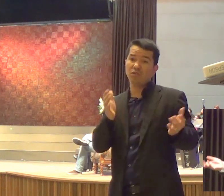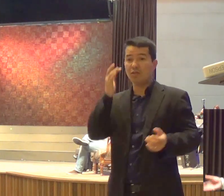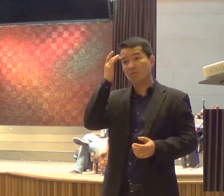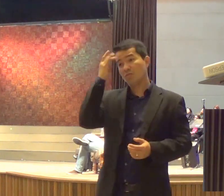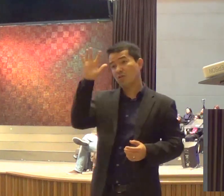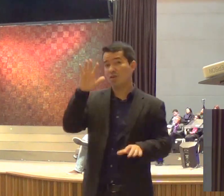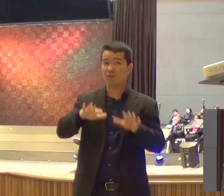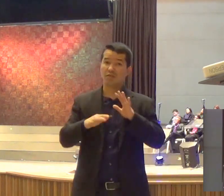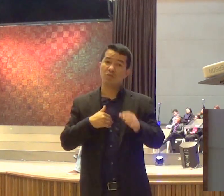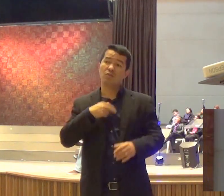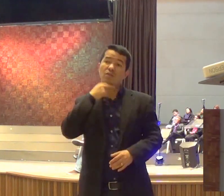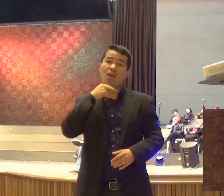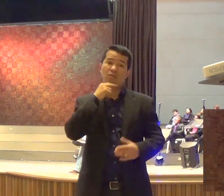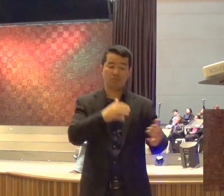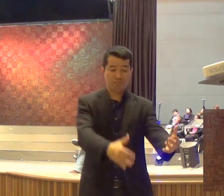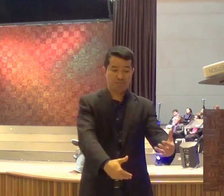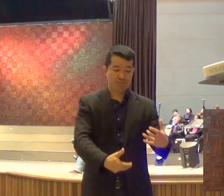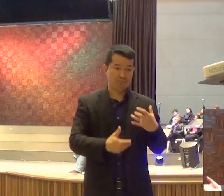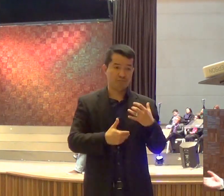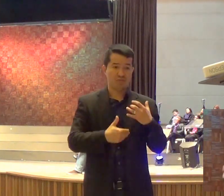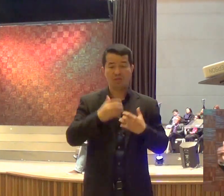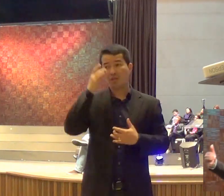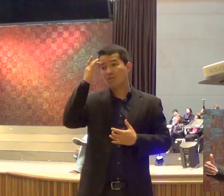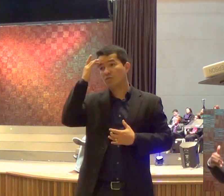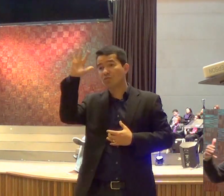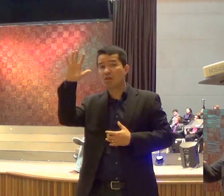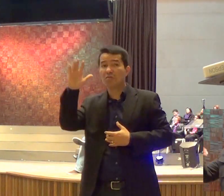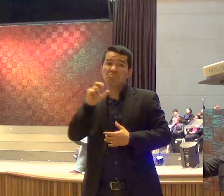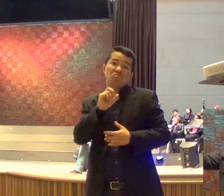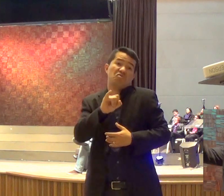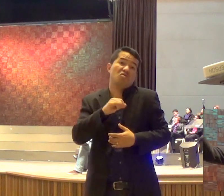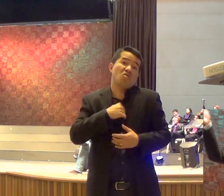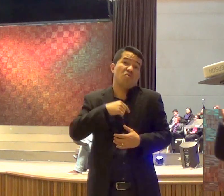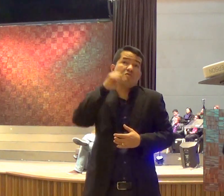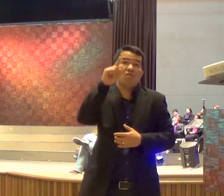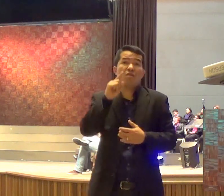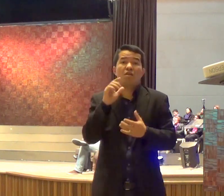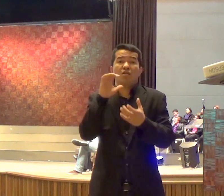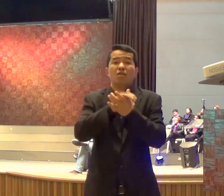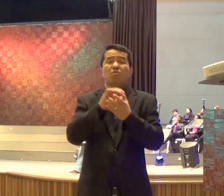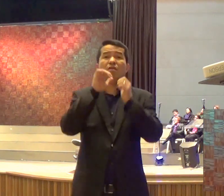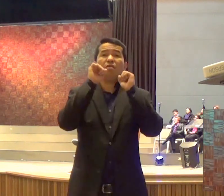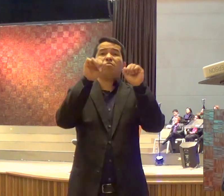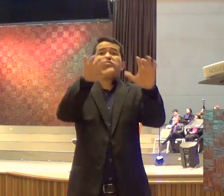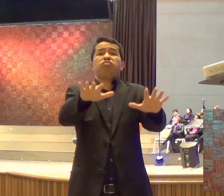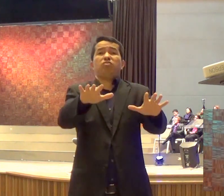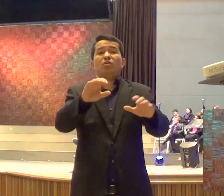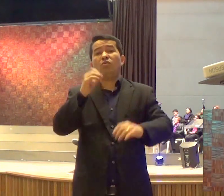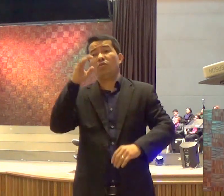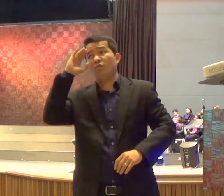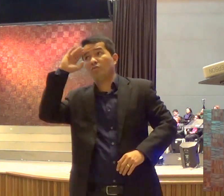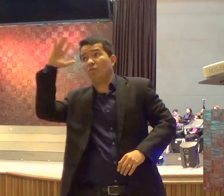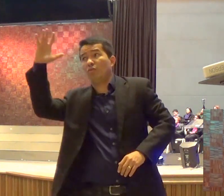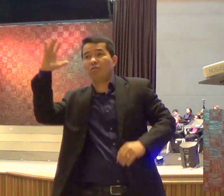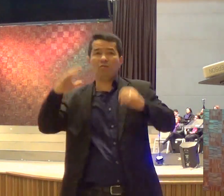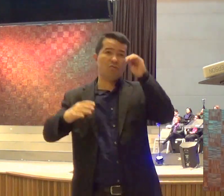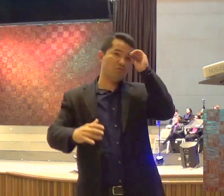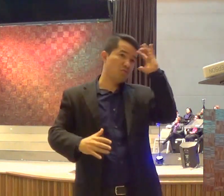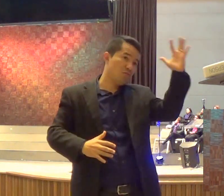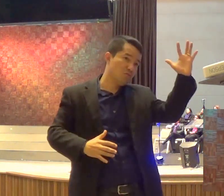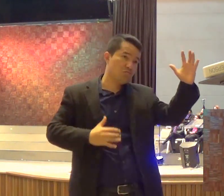ter oportunidade de segurar o Neto no colo não sei se vou ter oportunidade de realizar esse aquele aquele outro sonho